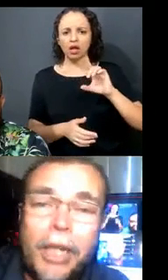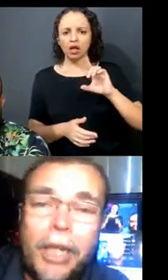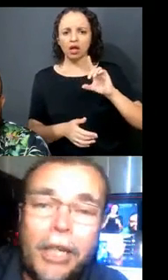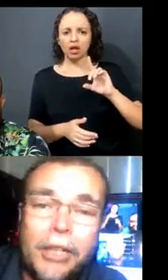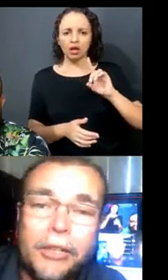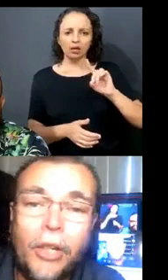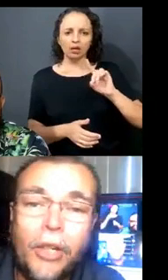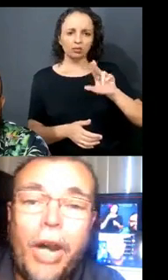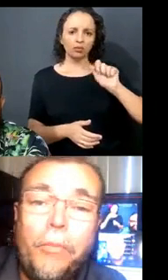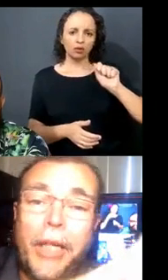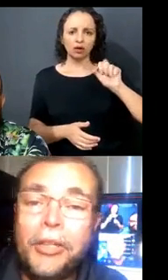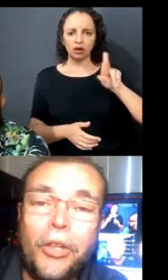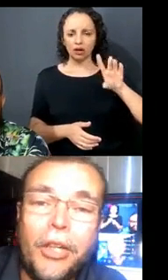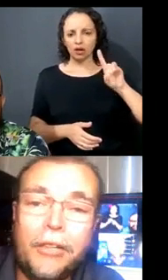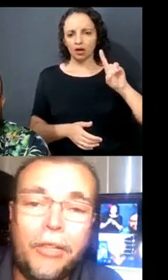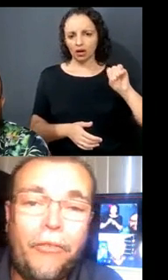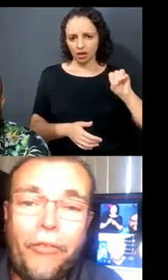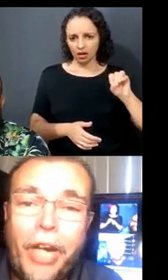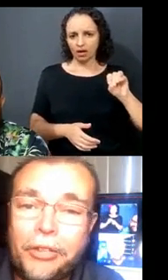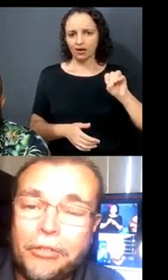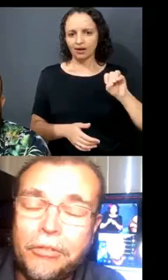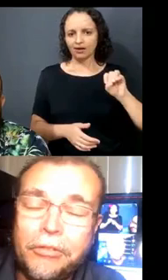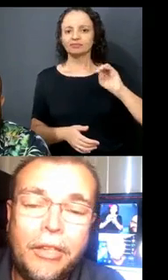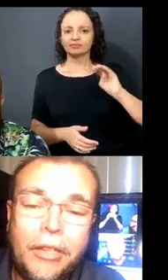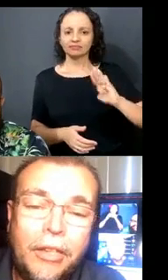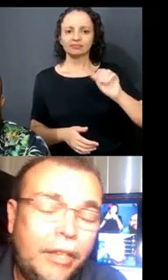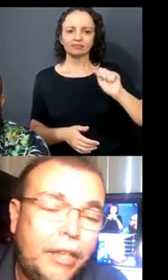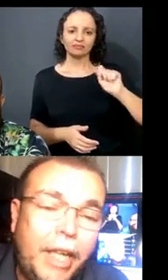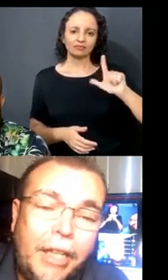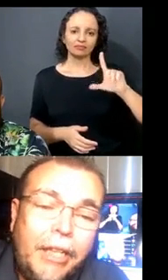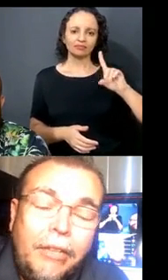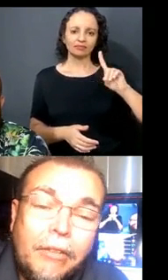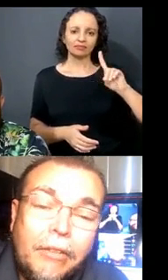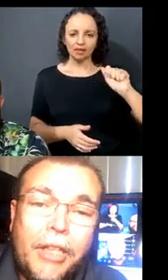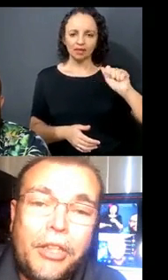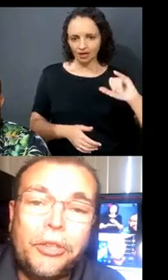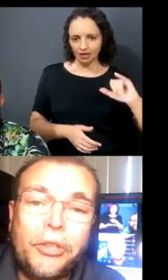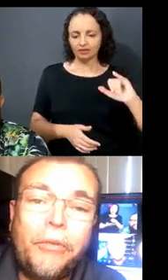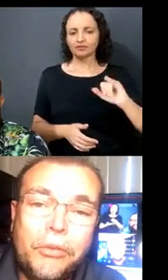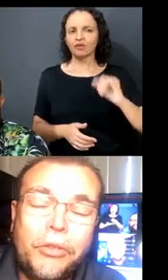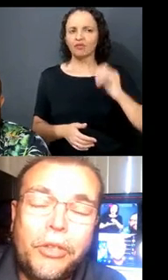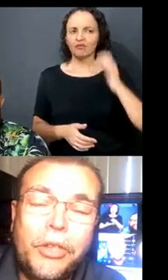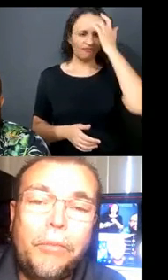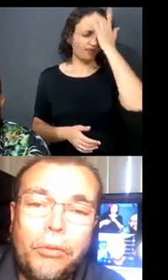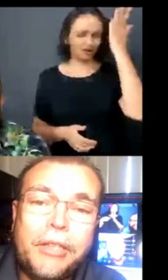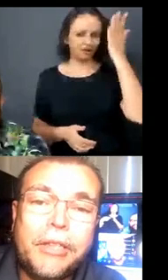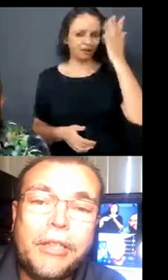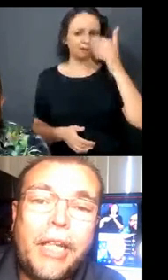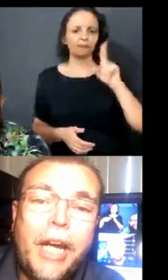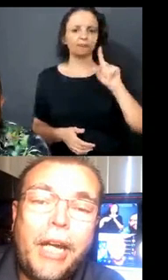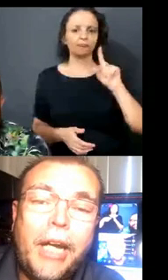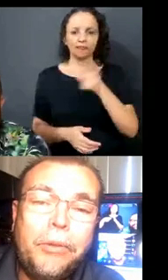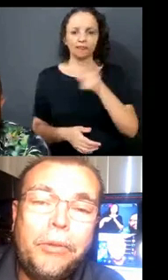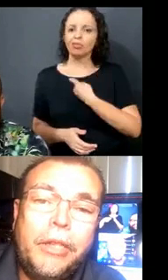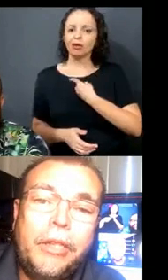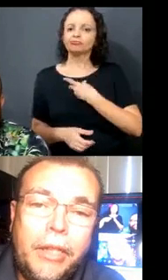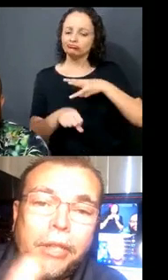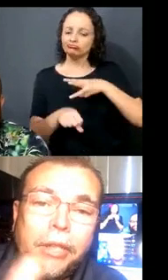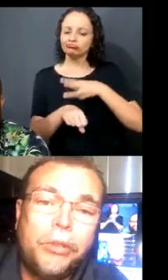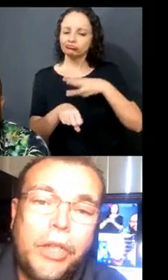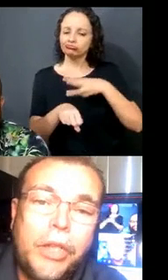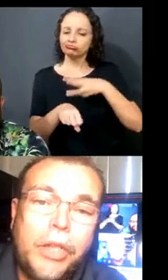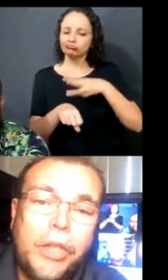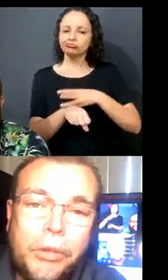@Eduardo Baldassi ou @Igreja em Holanda. É fácil. E aí a gente troca umas figurinhas pelo WhatsApp